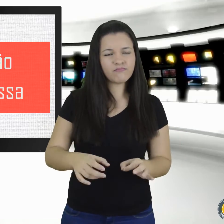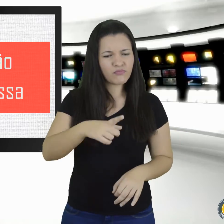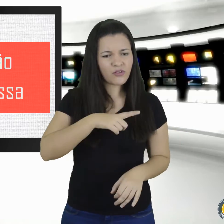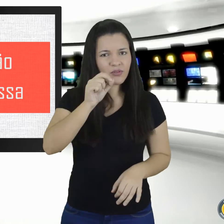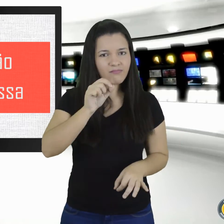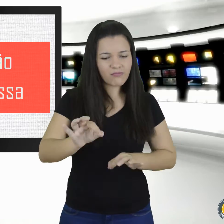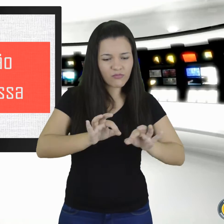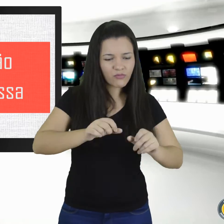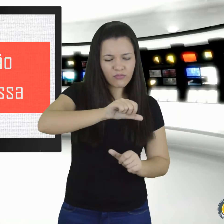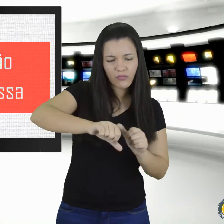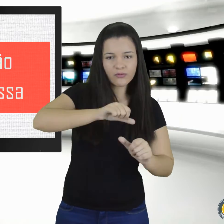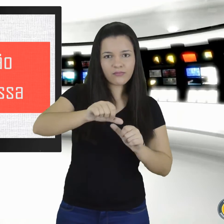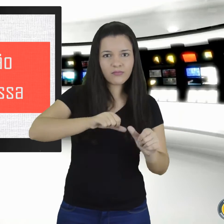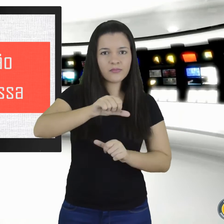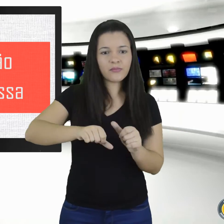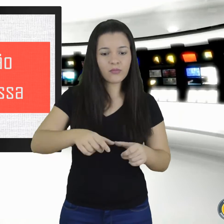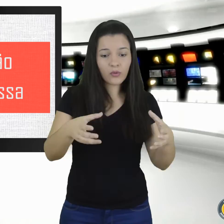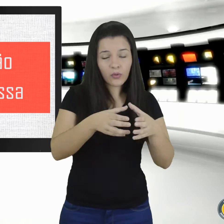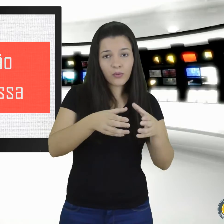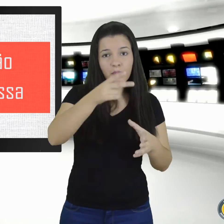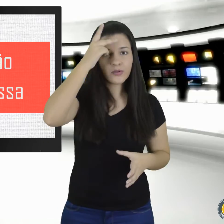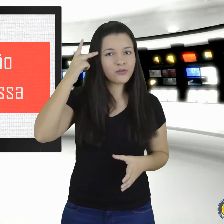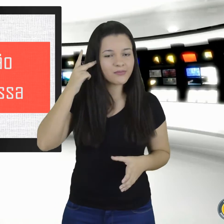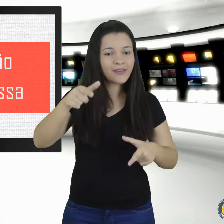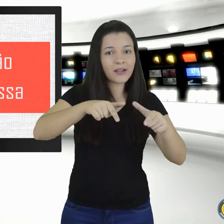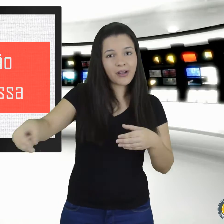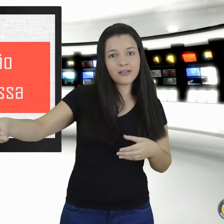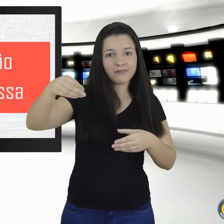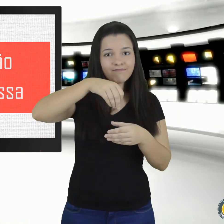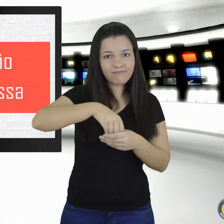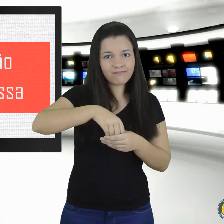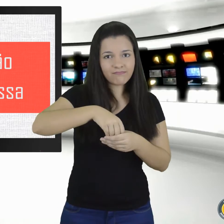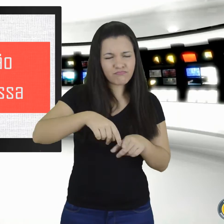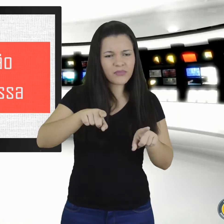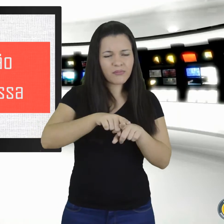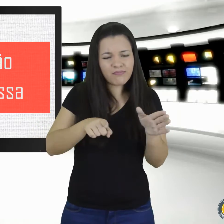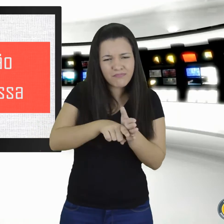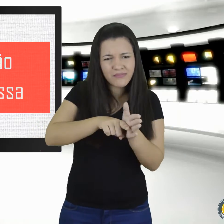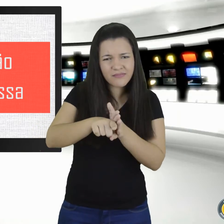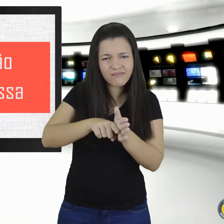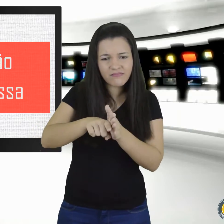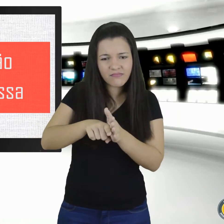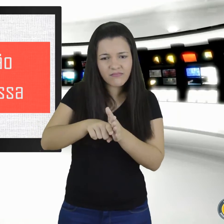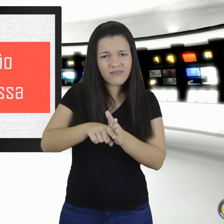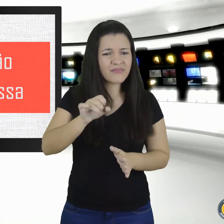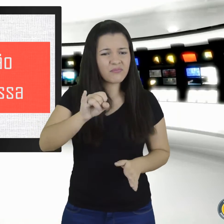aspecto, houve a reorganização do quadro de colaboradores após análise detalhada para que